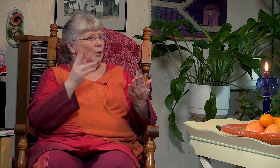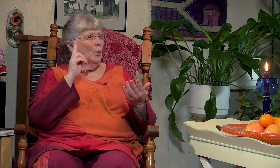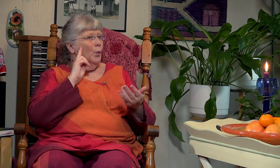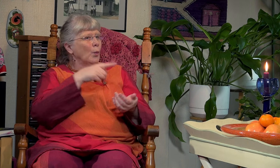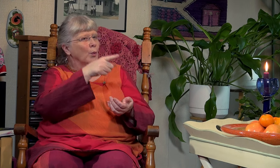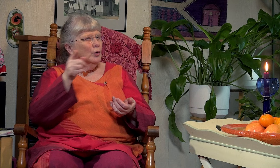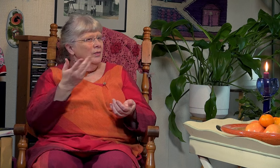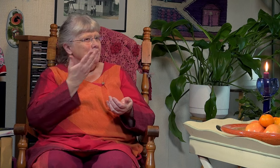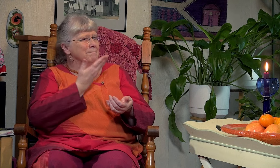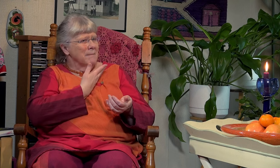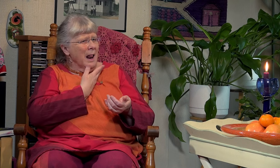Ja luulen, että nykyisin, kun